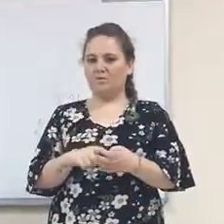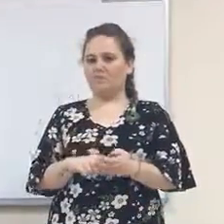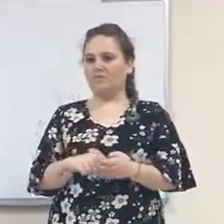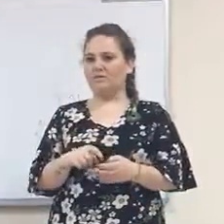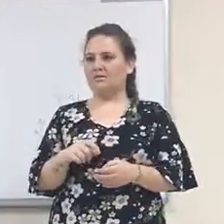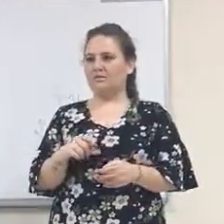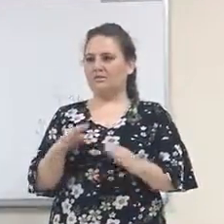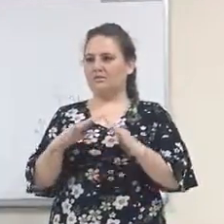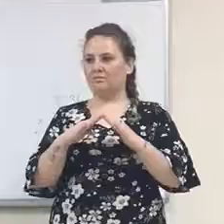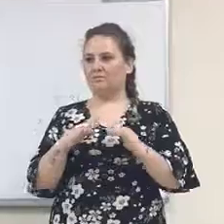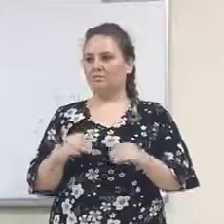laf, söz,